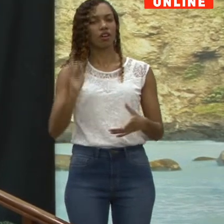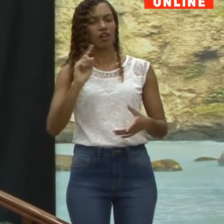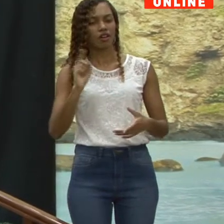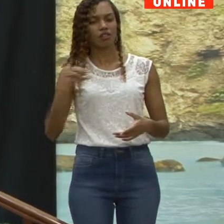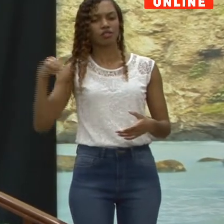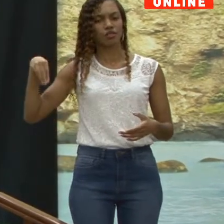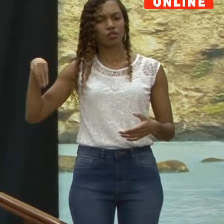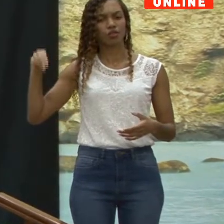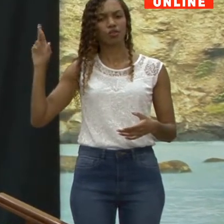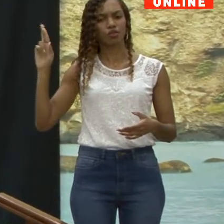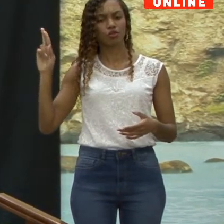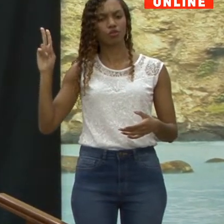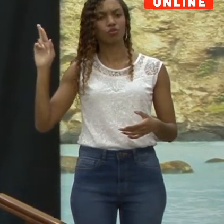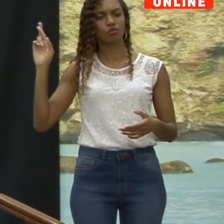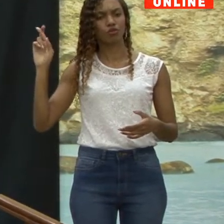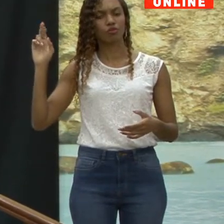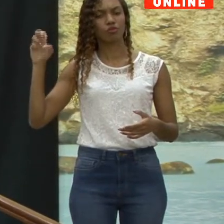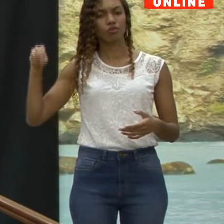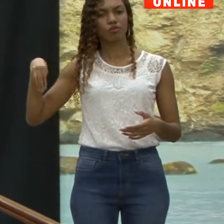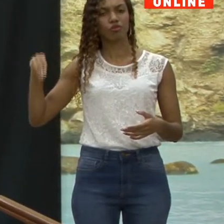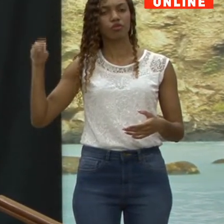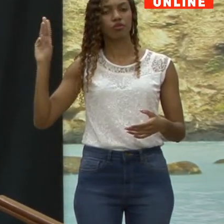é a mesma coisa.